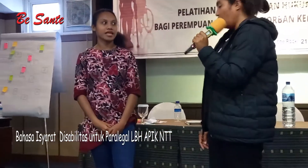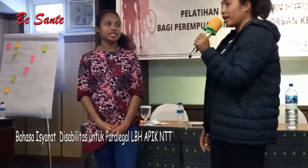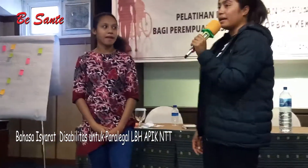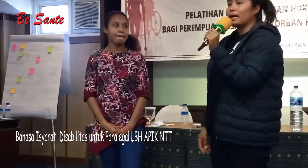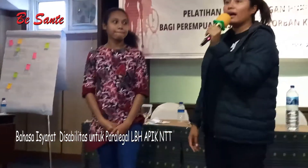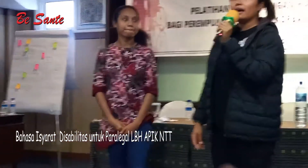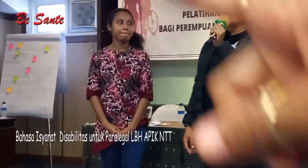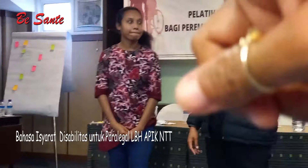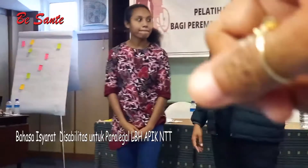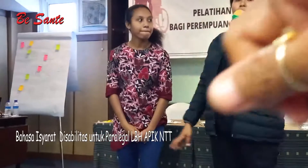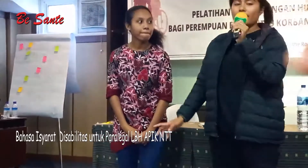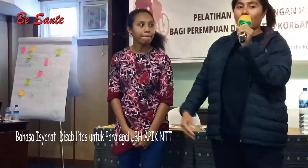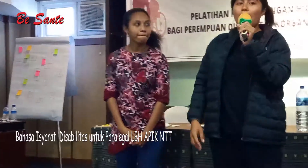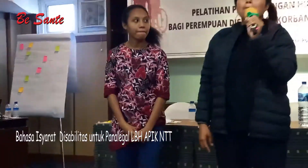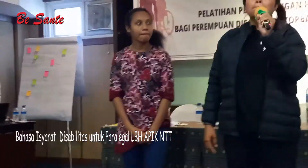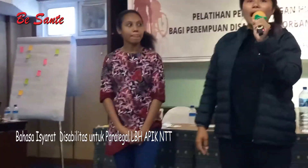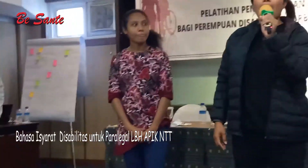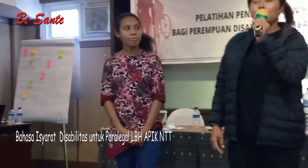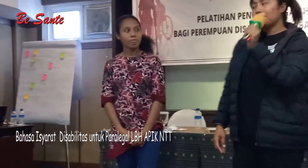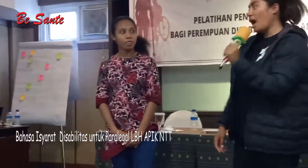Oke, okay, nama keluarga. Bapak.